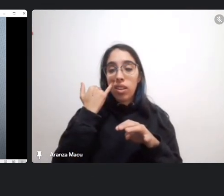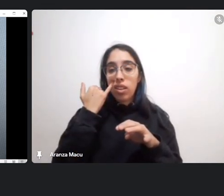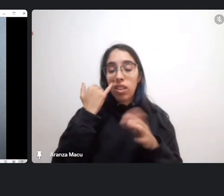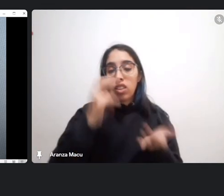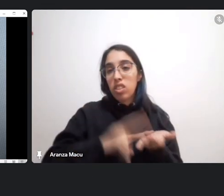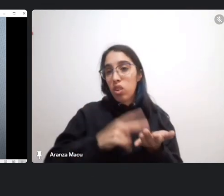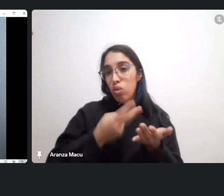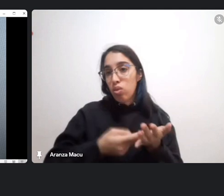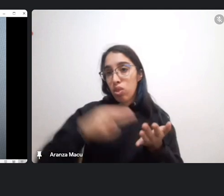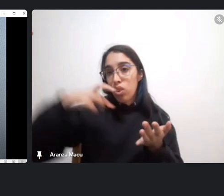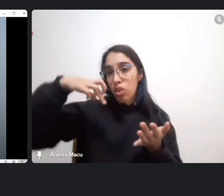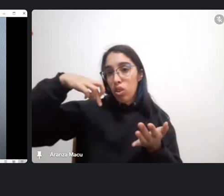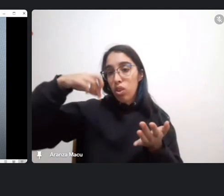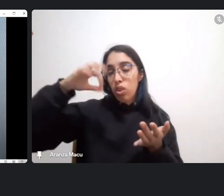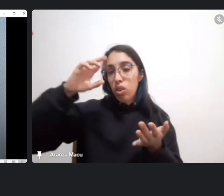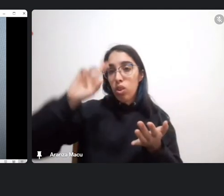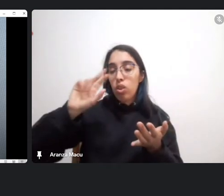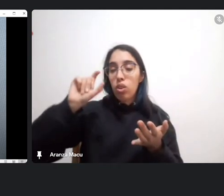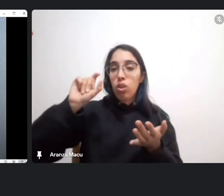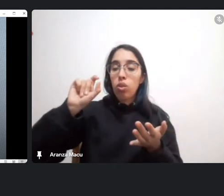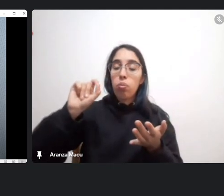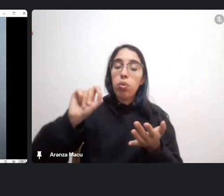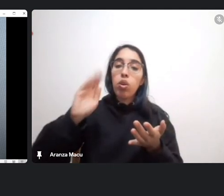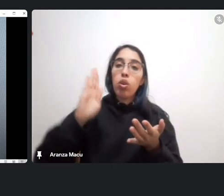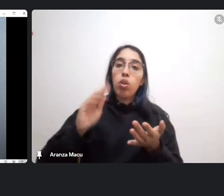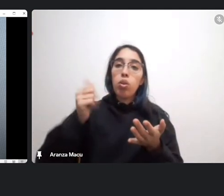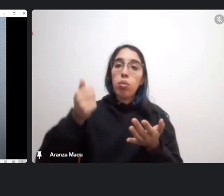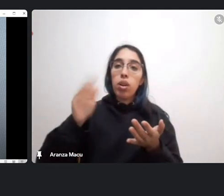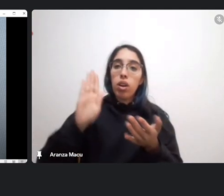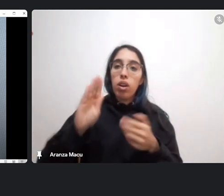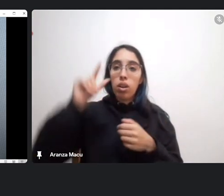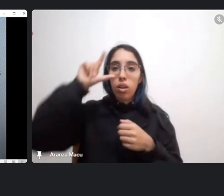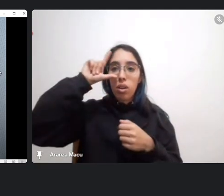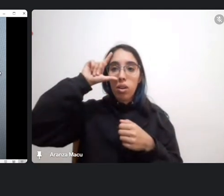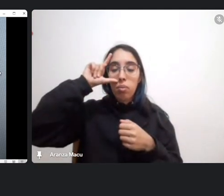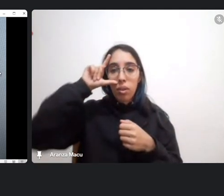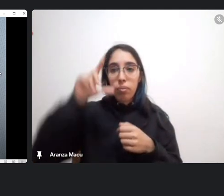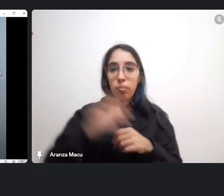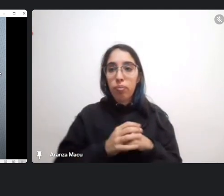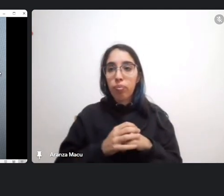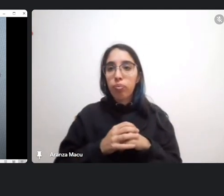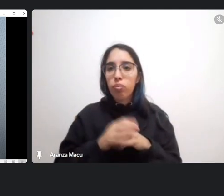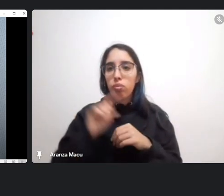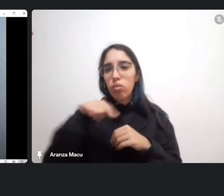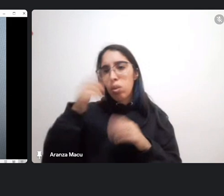Luego tenemos otro, por ejemplo, posible o most, la mayoría.